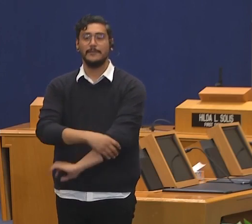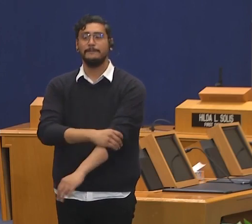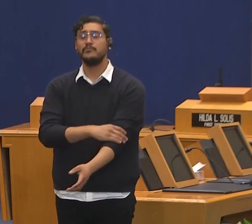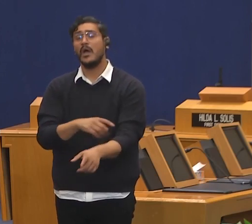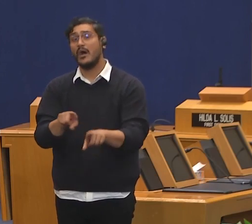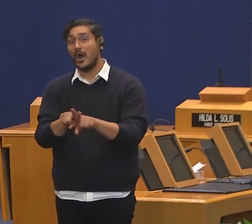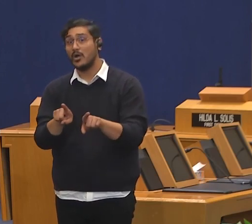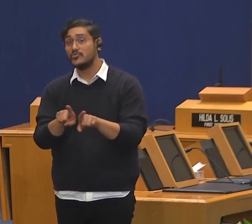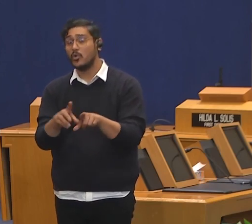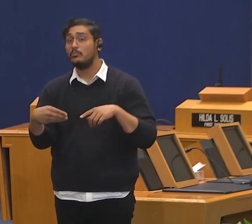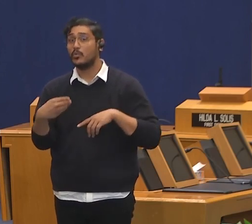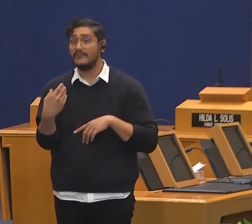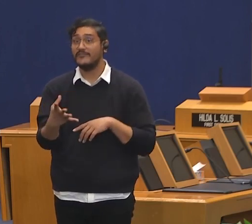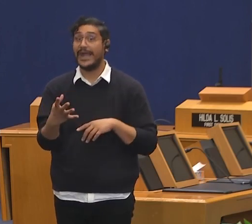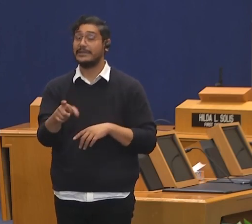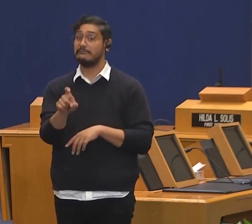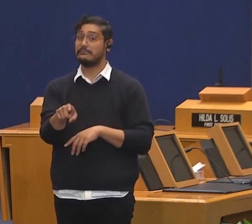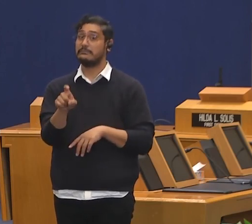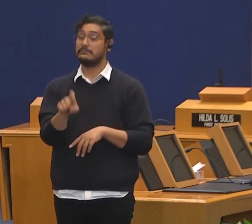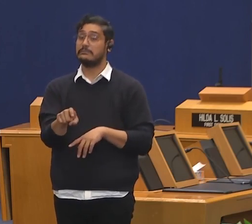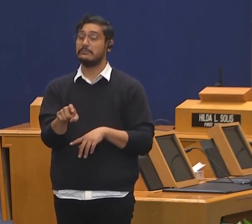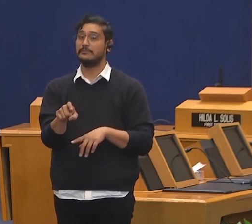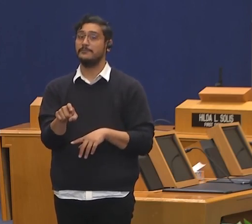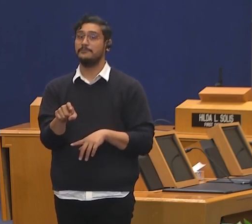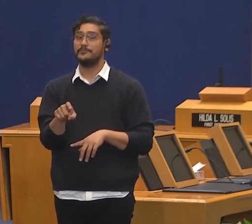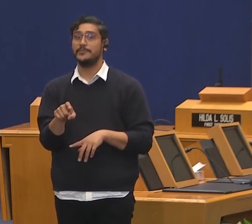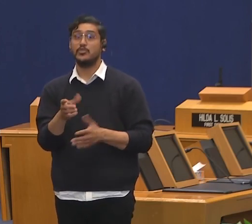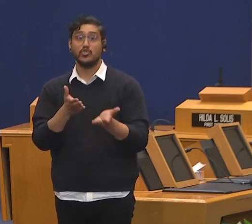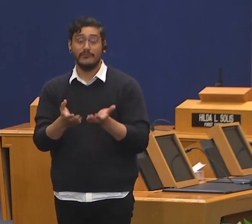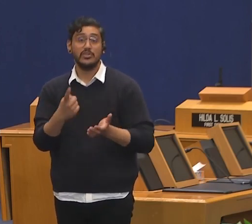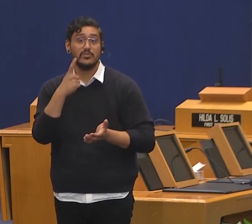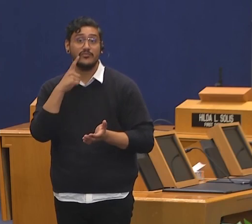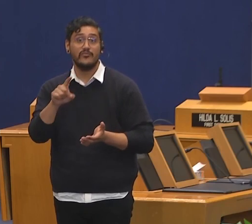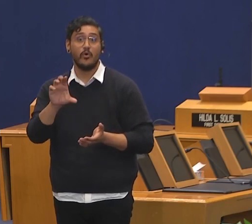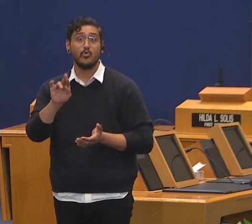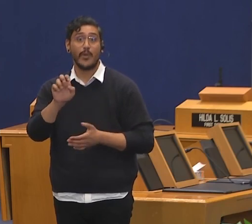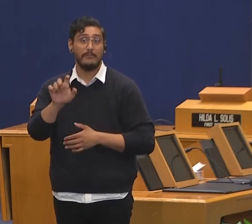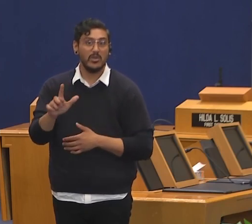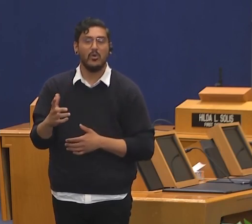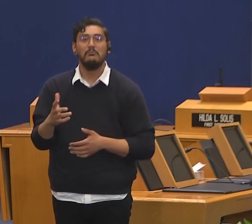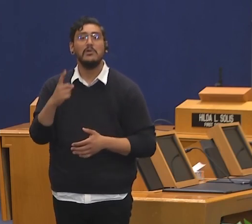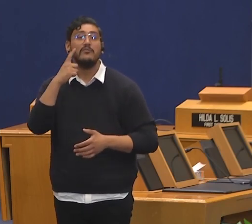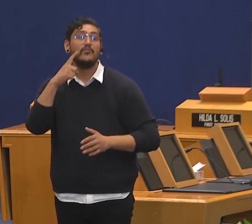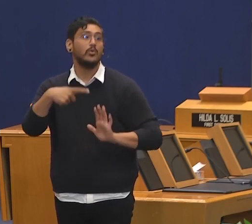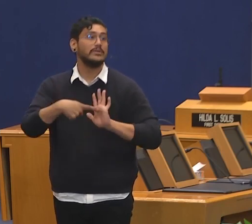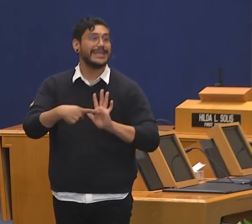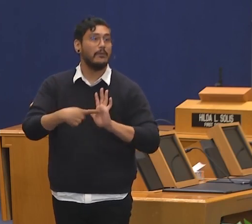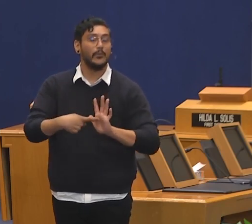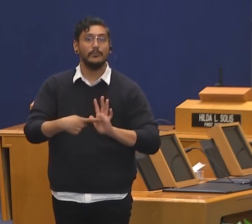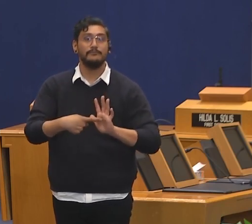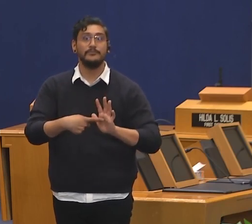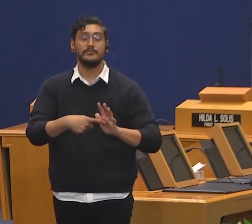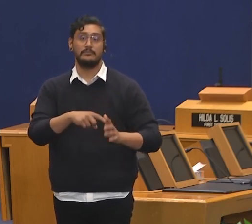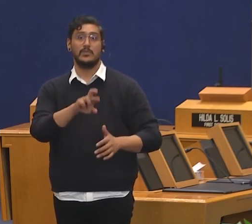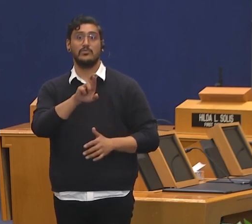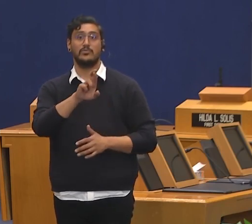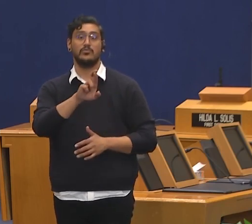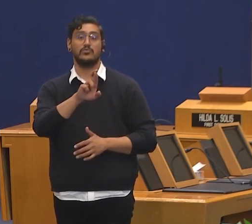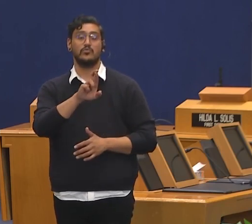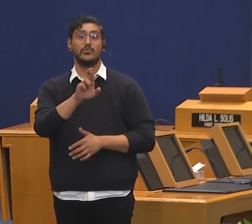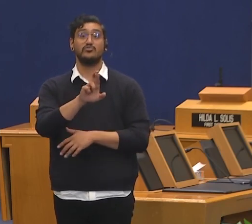a las víctimas del crimen. Ayudamos a las víctimas del crimen buscando órdenes de protección, restitución, además